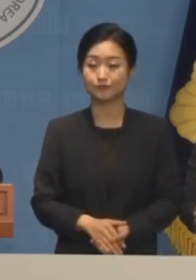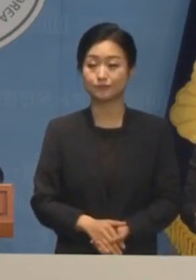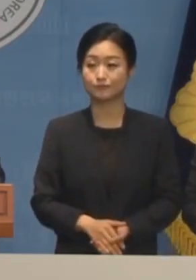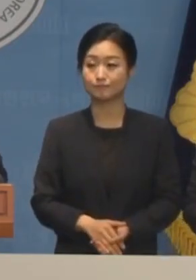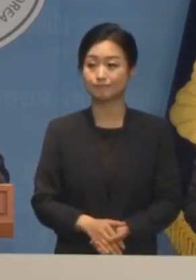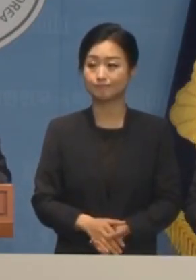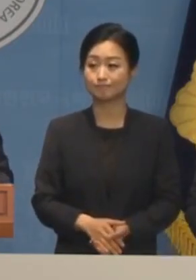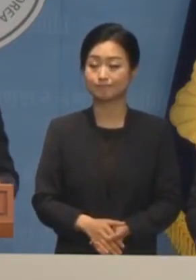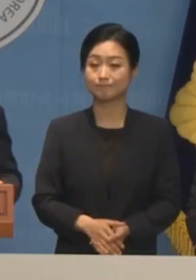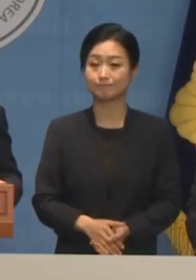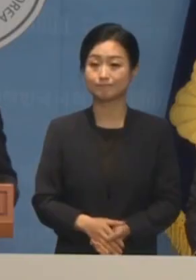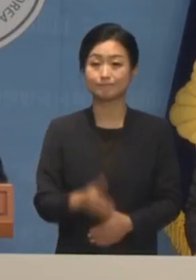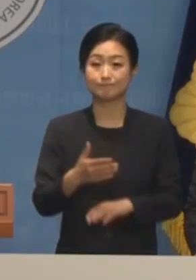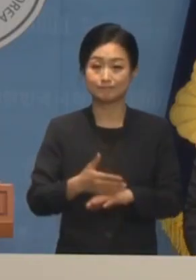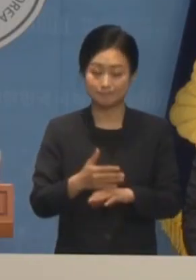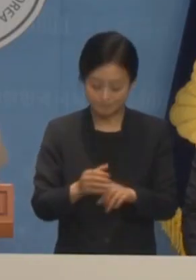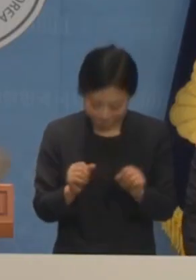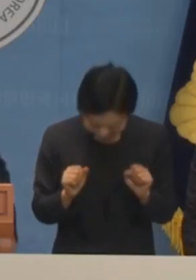서장수